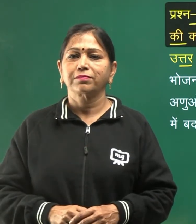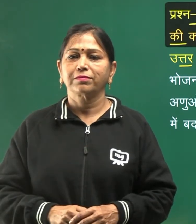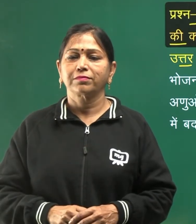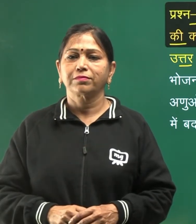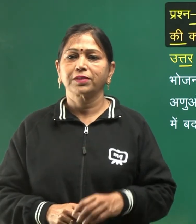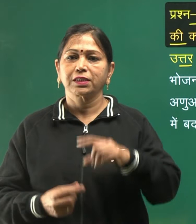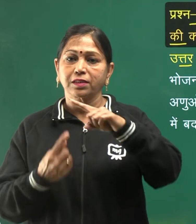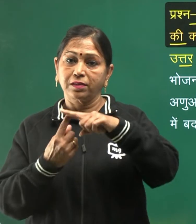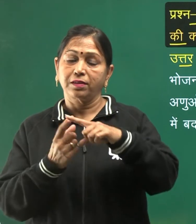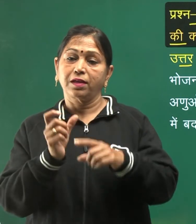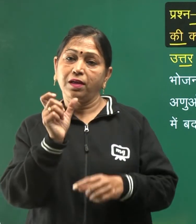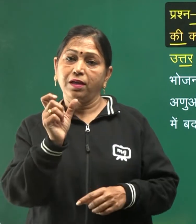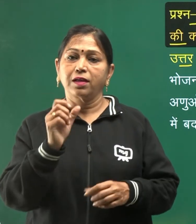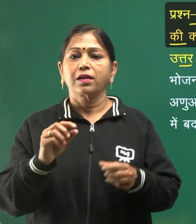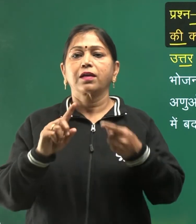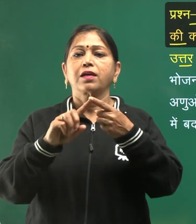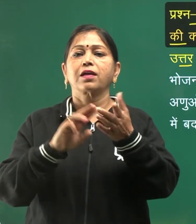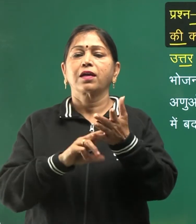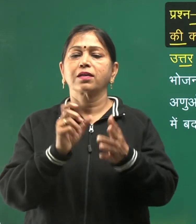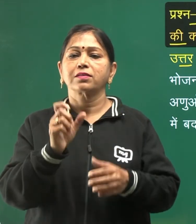टाइलिन एंजाइम